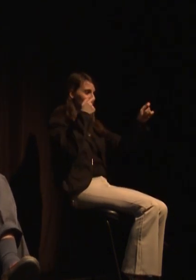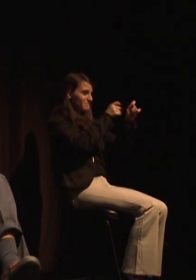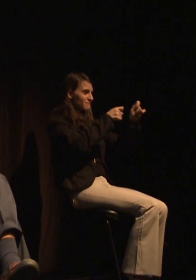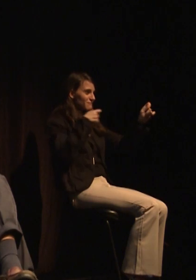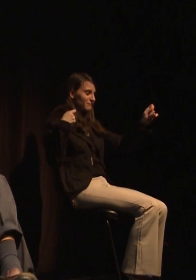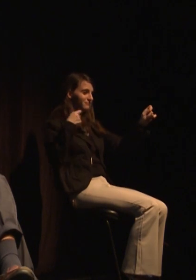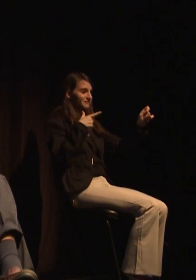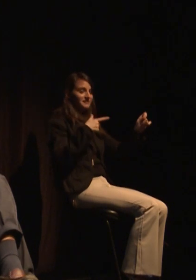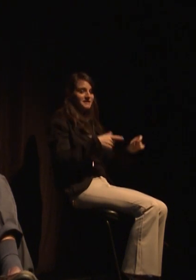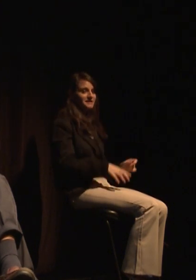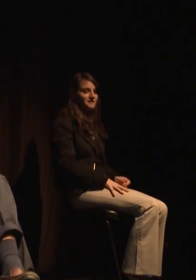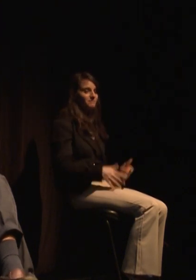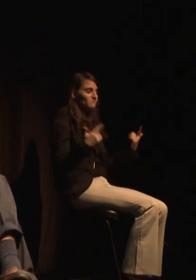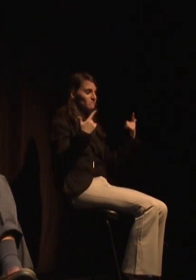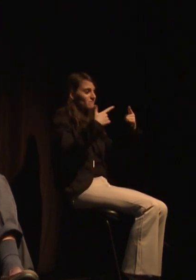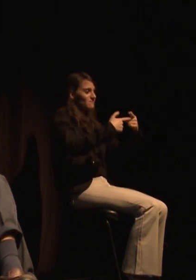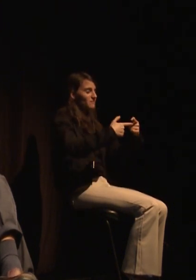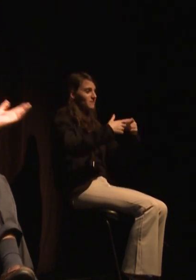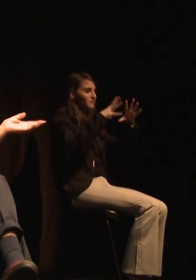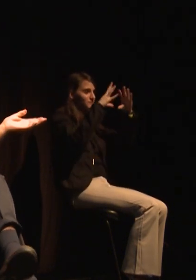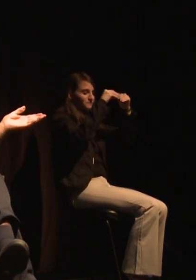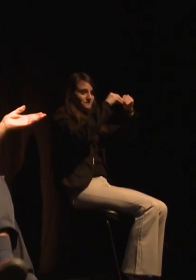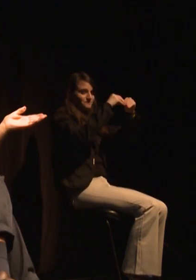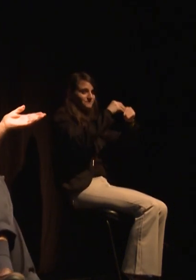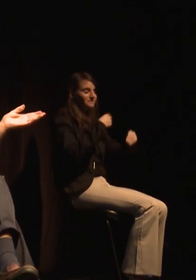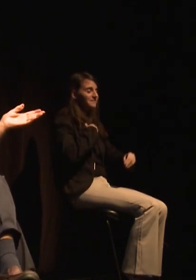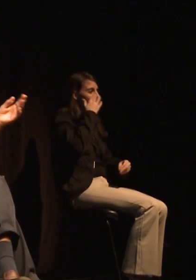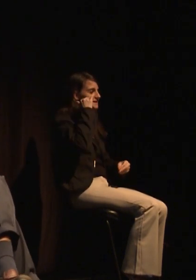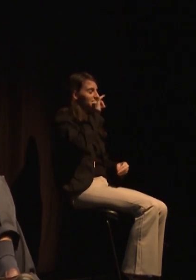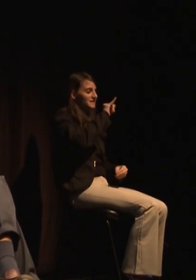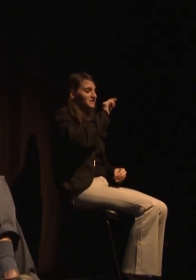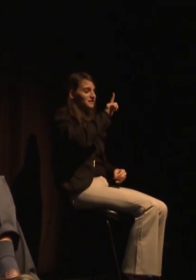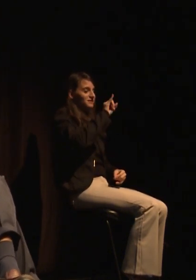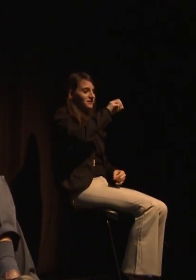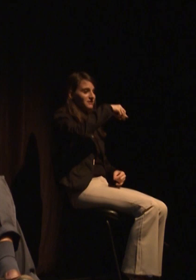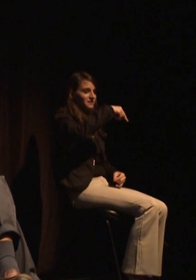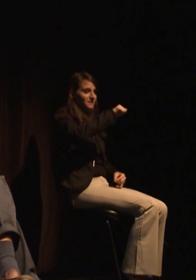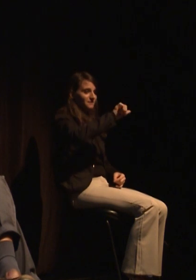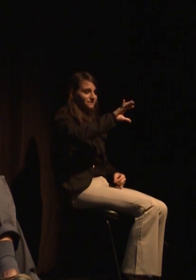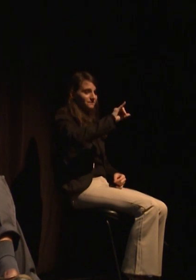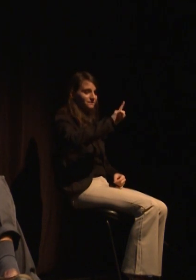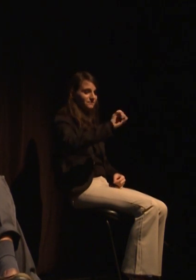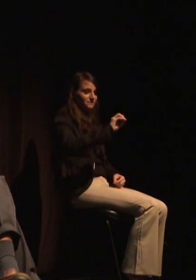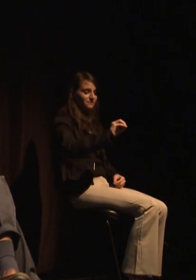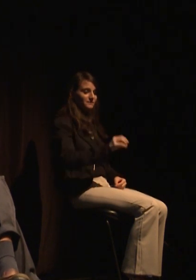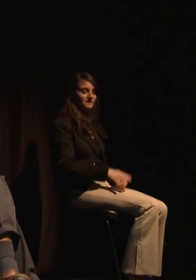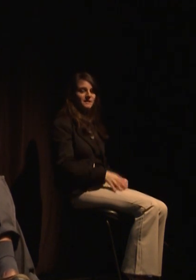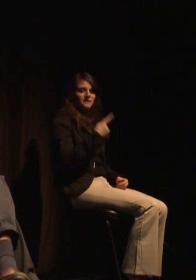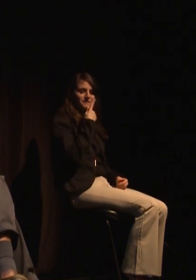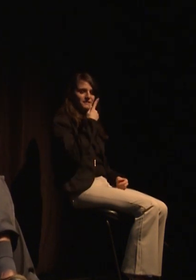falou, melhor combateremos a sombra. É a única coisa que eu sei do ginásio. Falando em